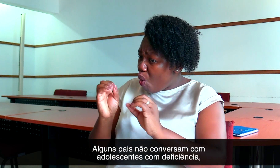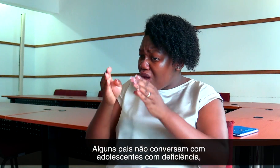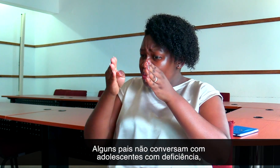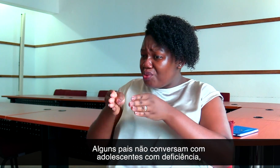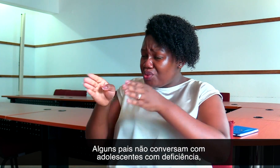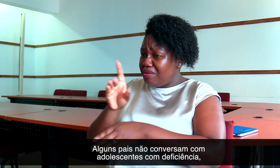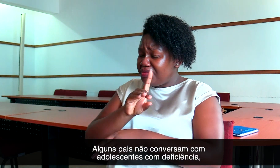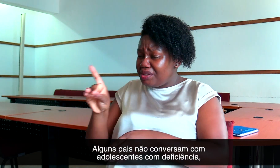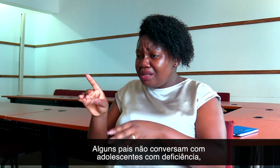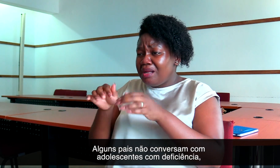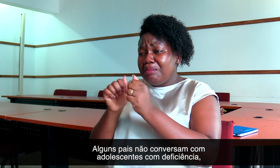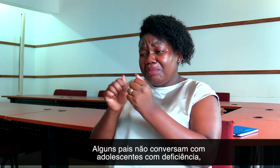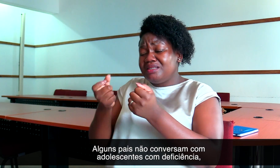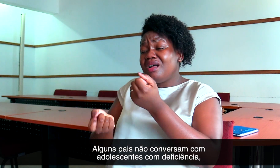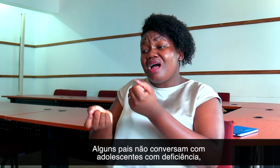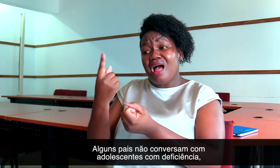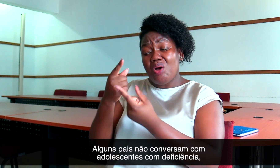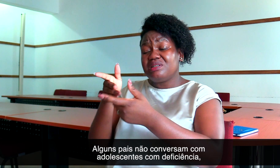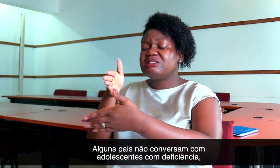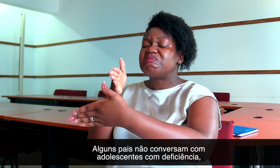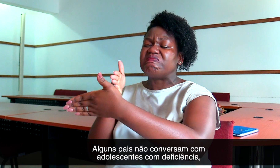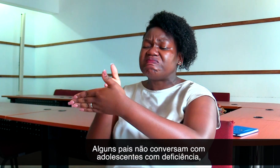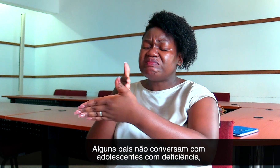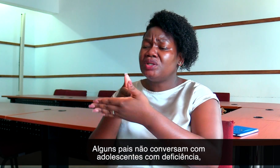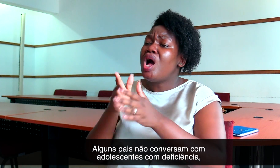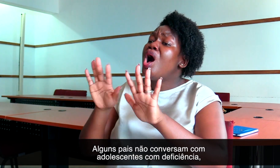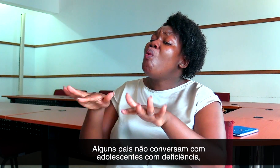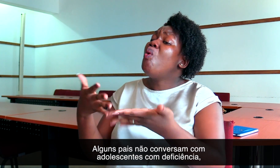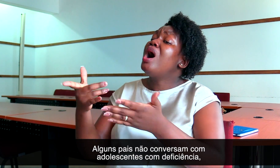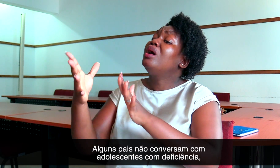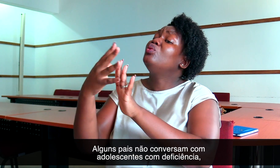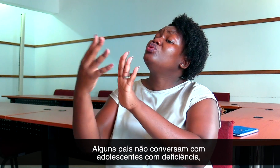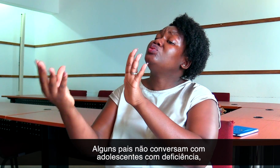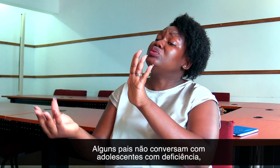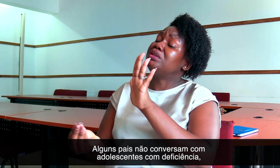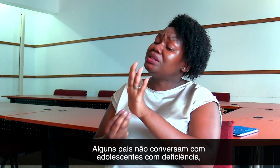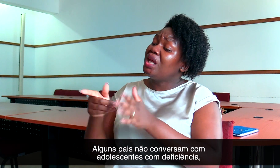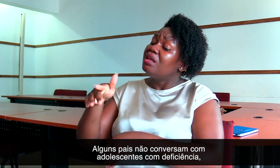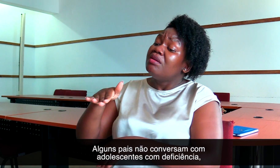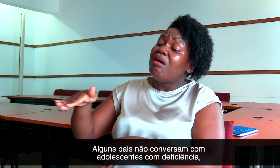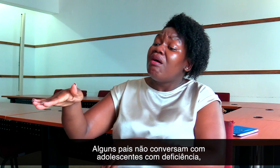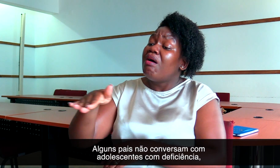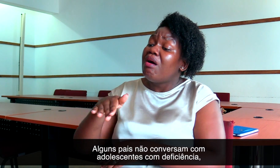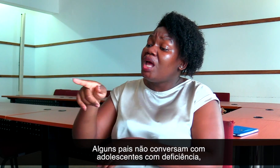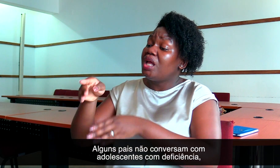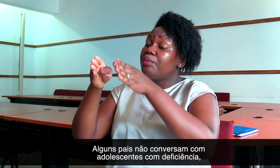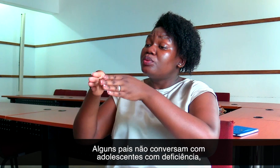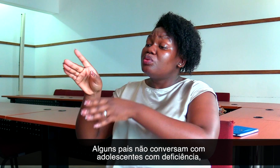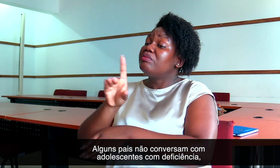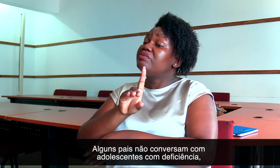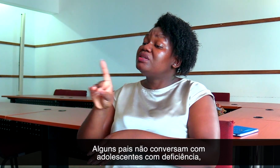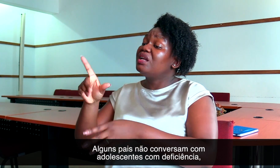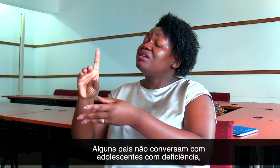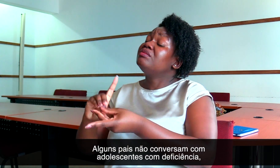razões. Alguns pais não conversam com adolescentes com deficiência por entenderem que elas tenham limitações na vida sexual ativa.